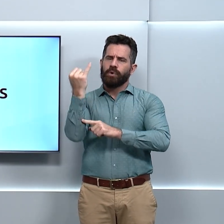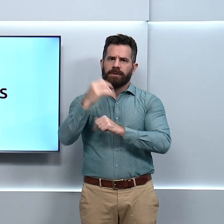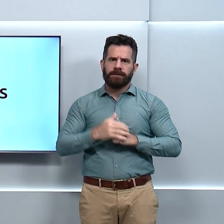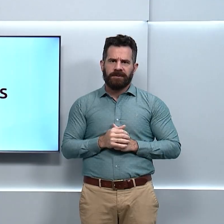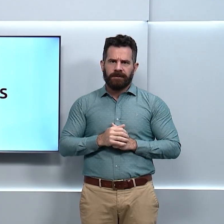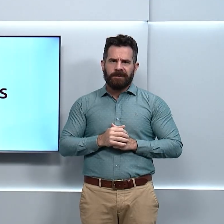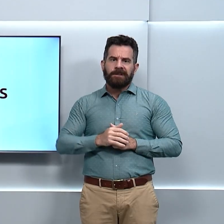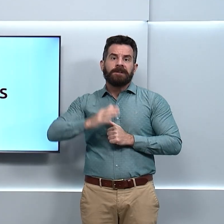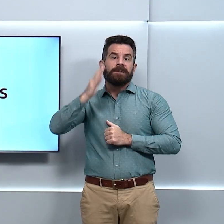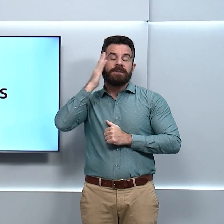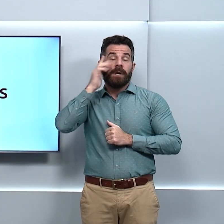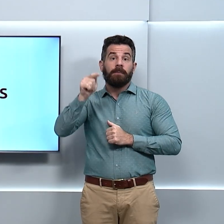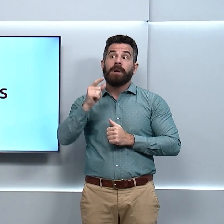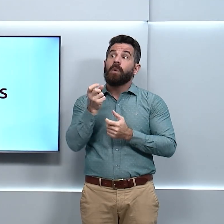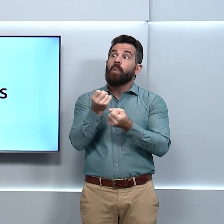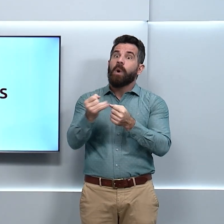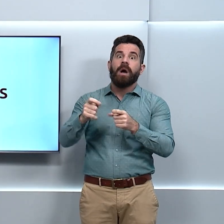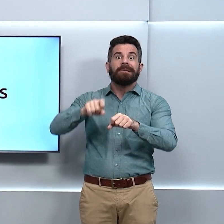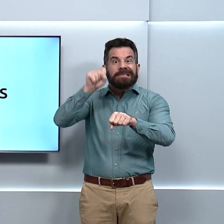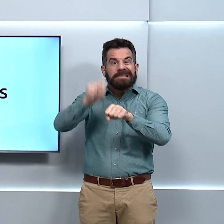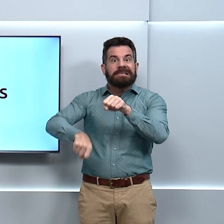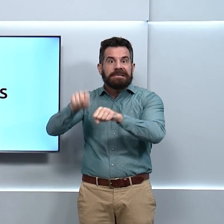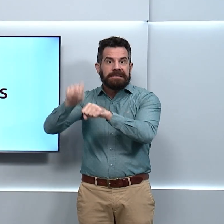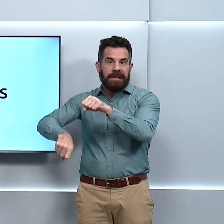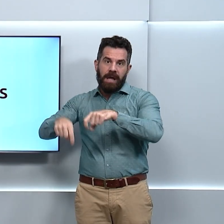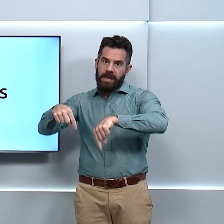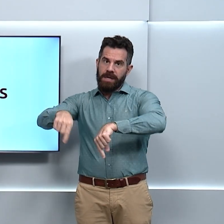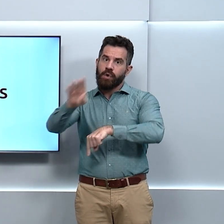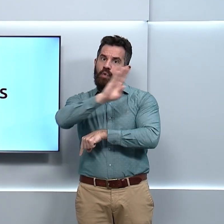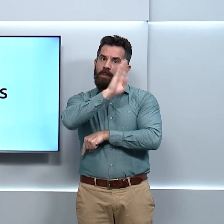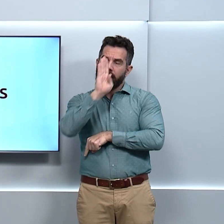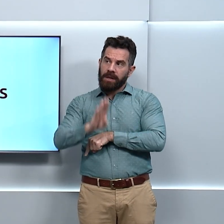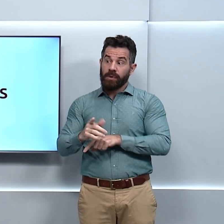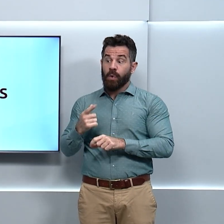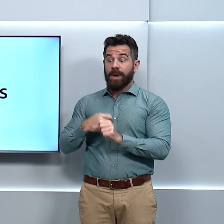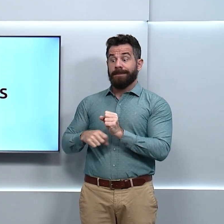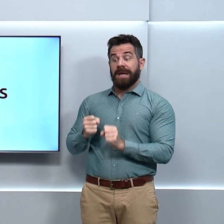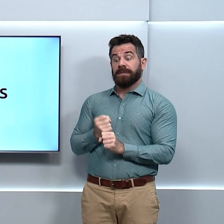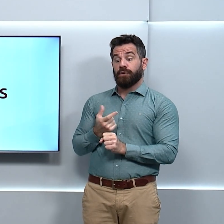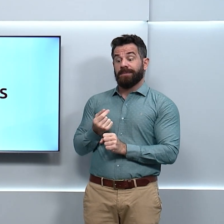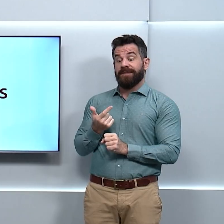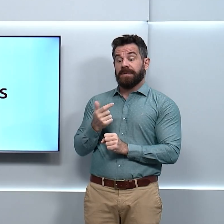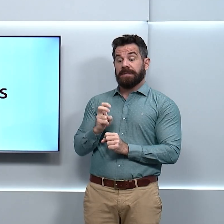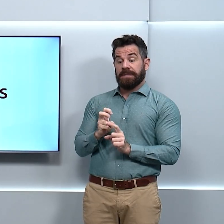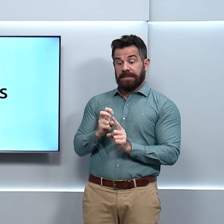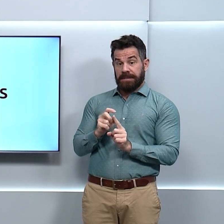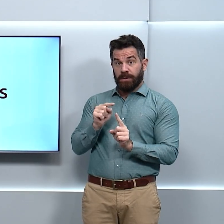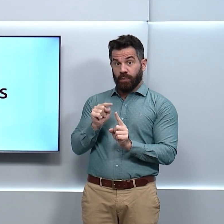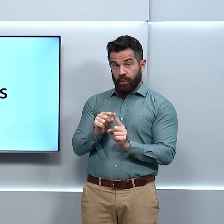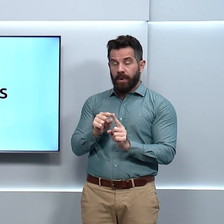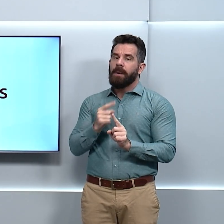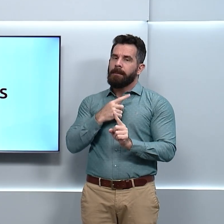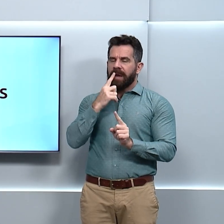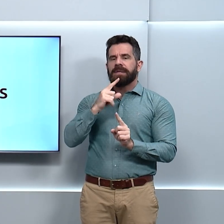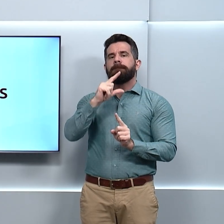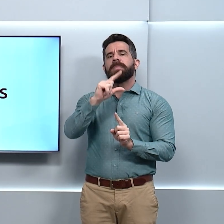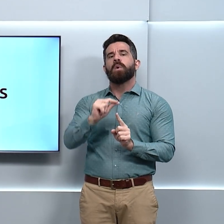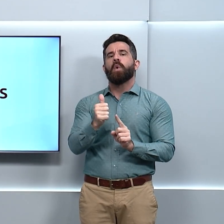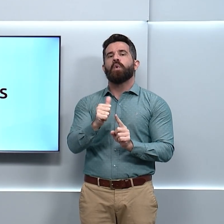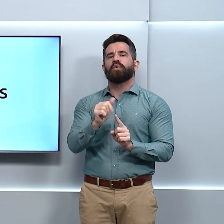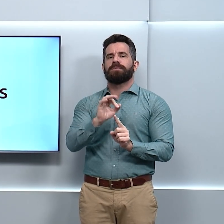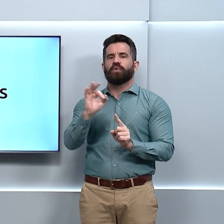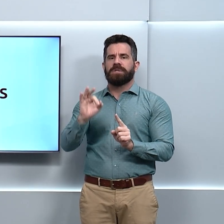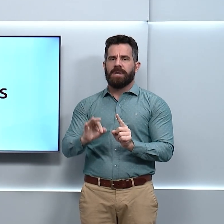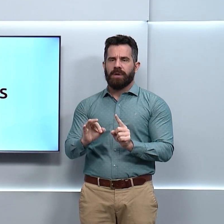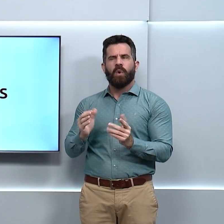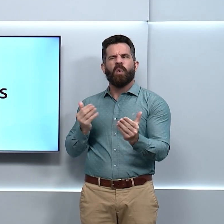de assassinatos no Brasil caiu mais de 11% no ano passado, em relação a 2024. Esse foi o 5º